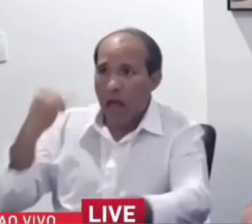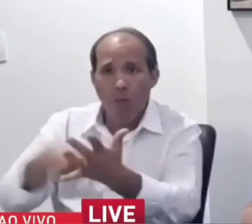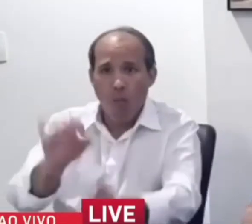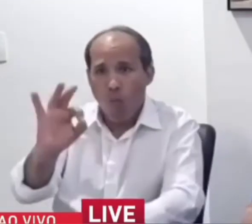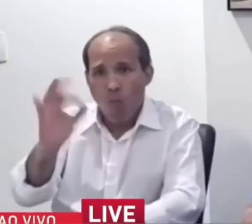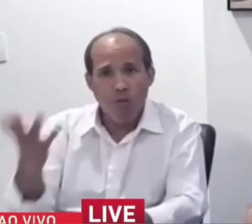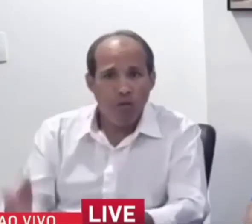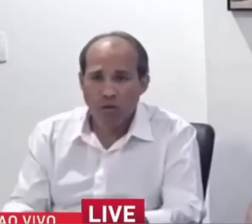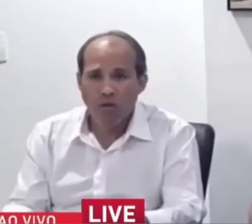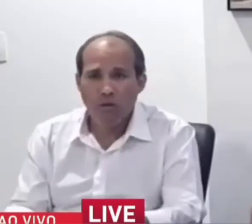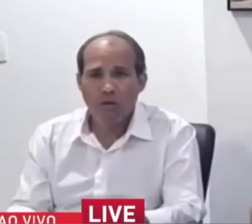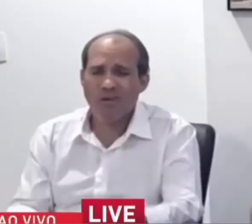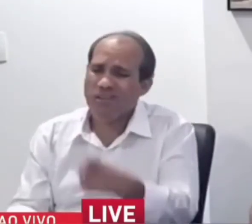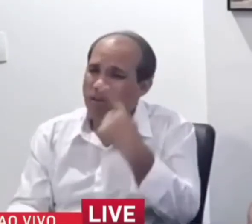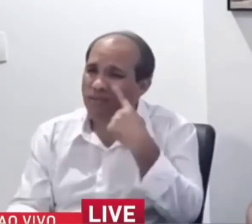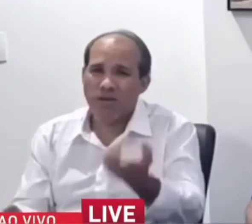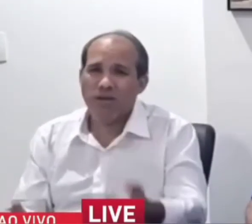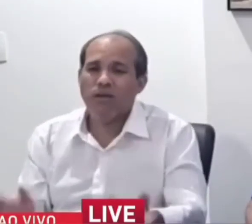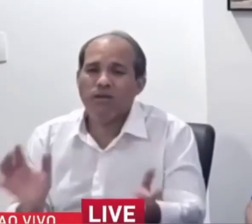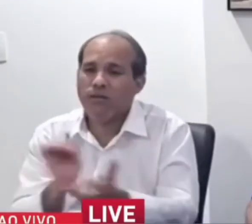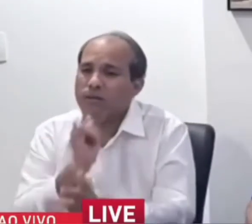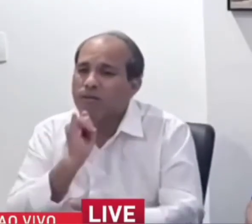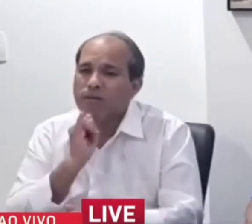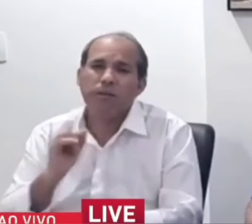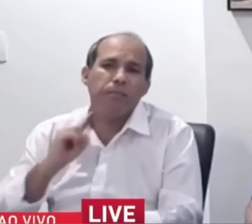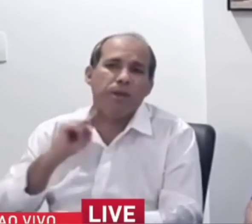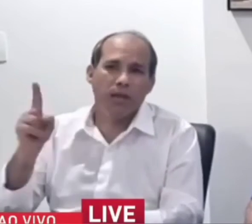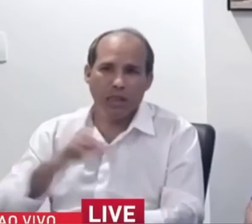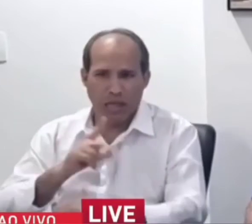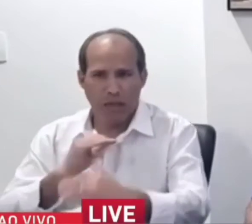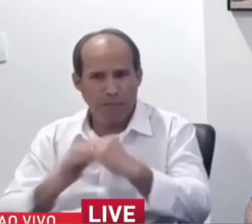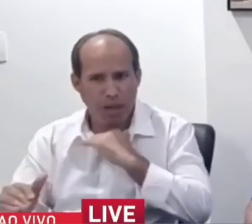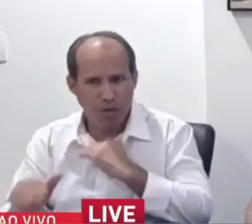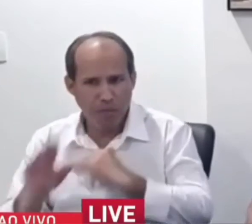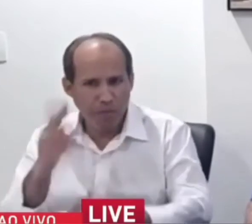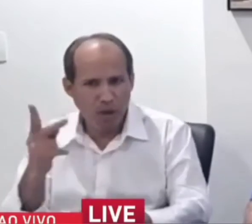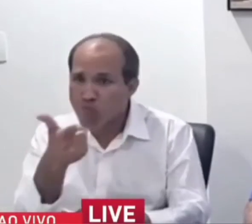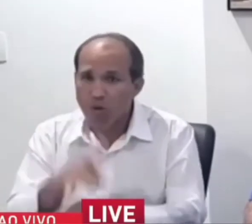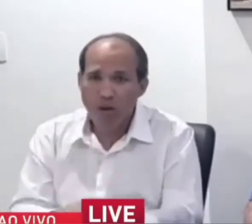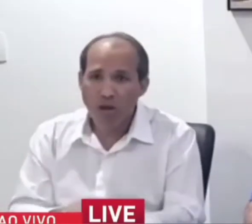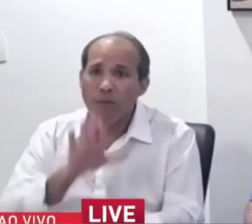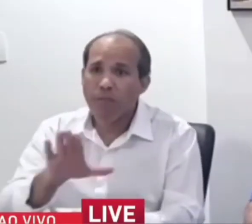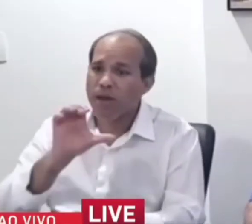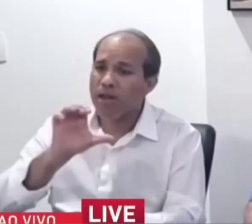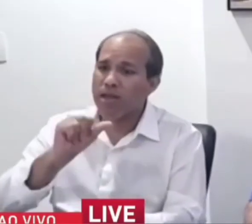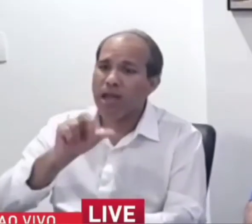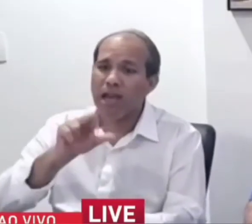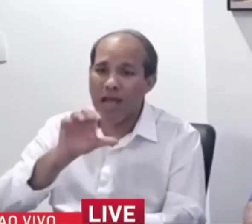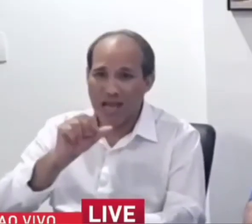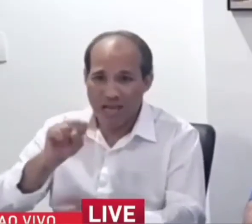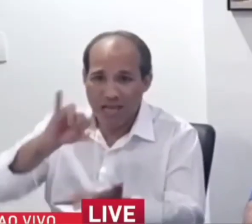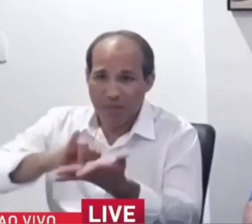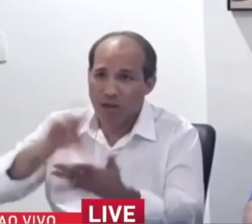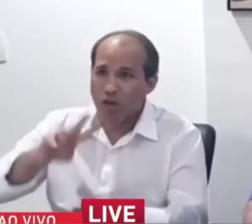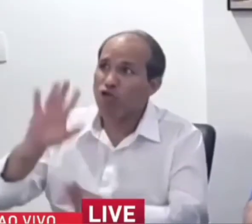tá? E você pode ver, os mineiros, por exemplo, tem metrô em Belo Horizonte? Não tem, mas tem em Caracas. Foram